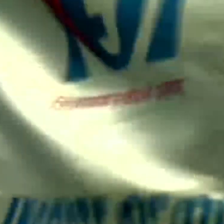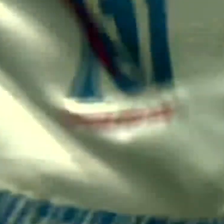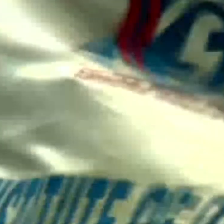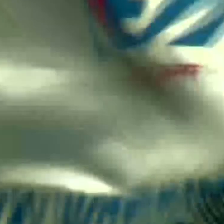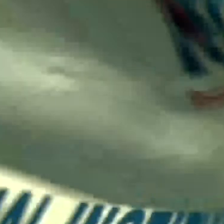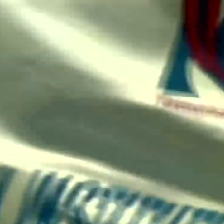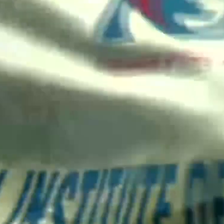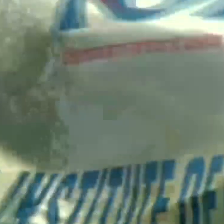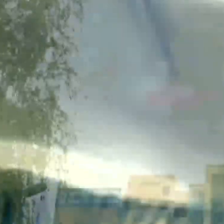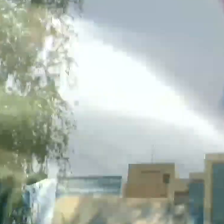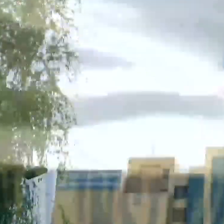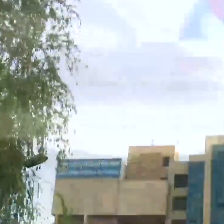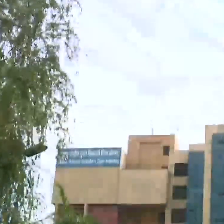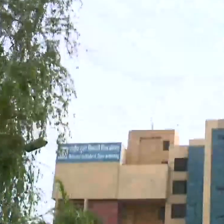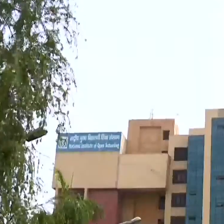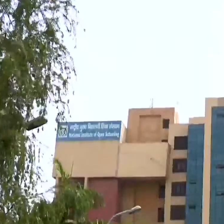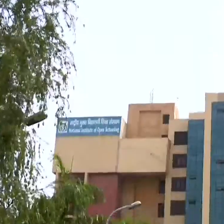विद्यालय जो मुक्त हो,